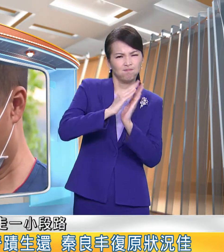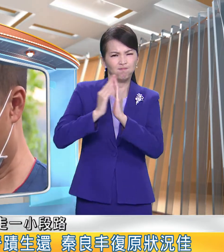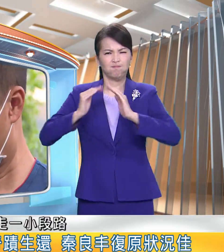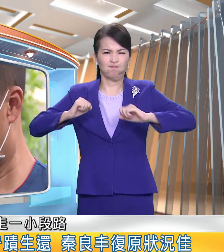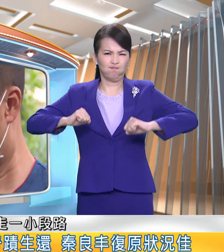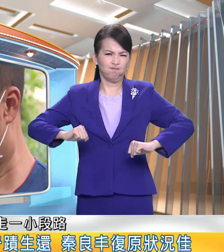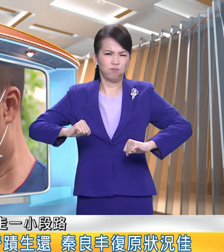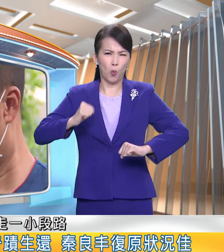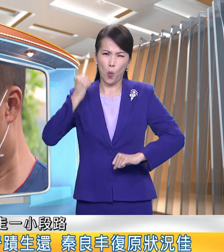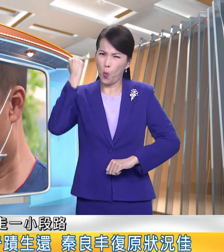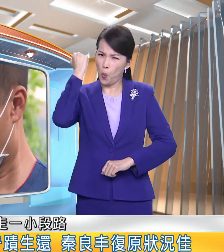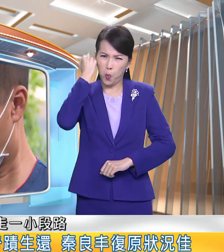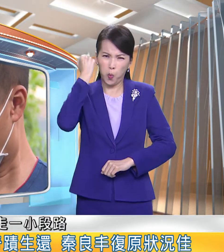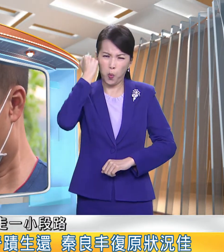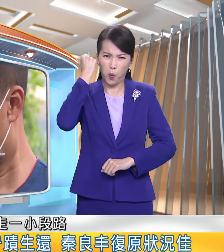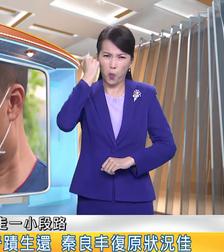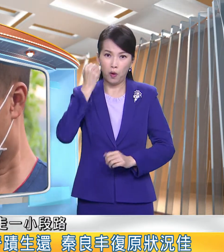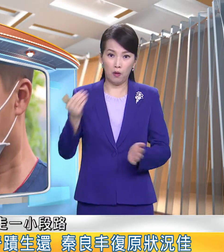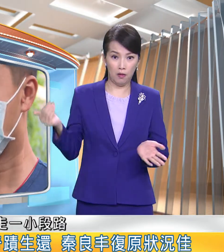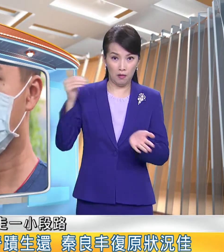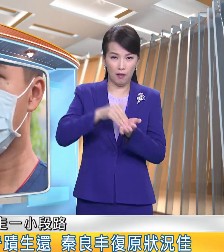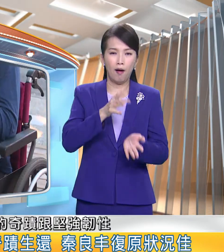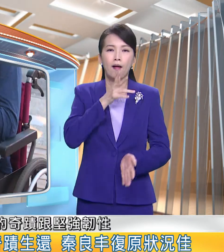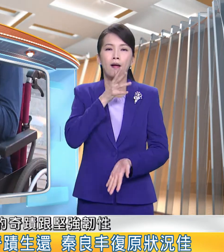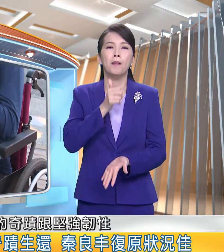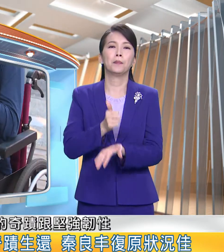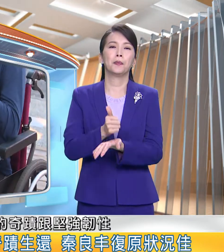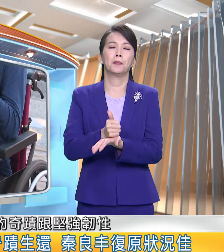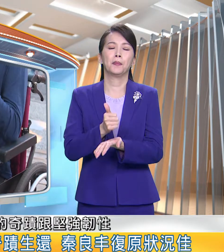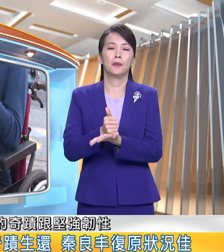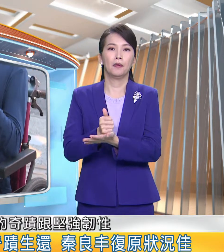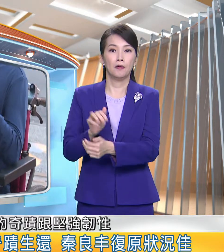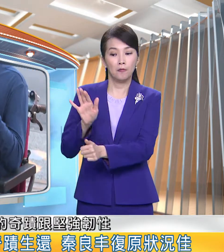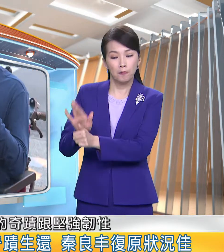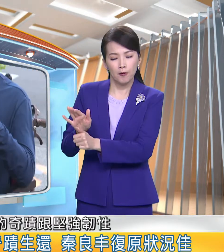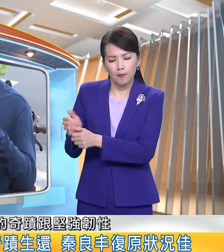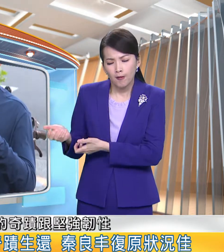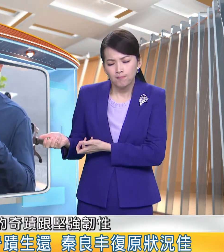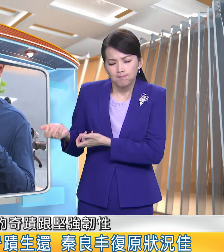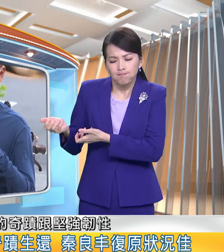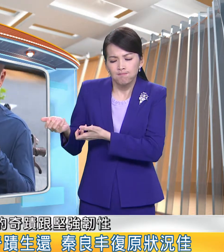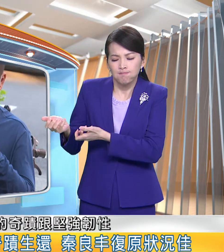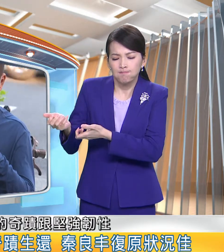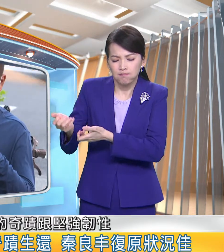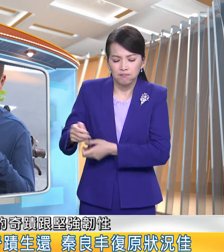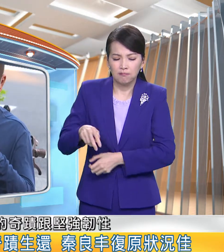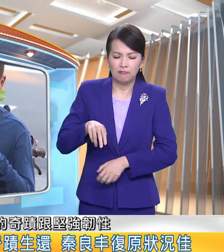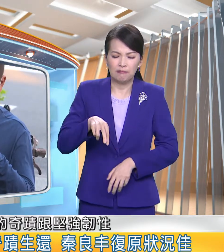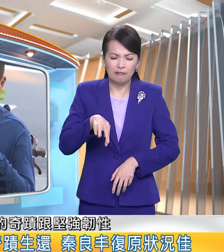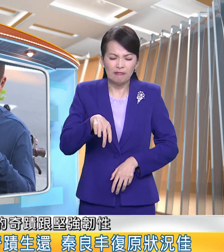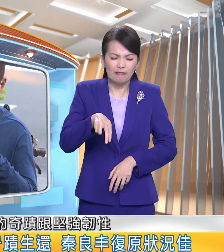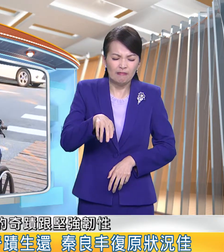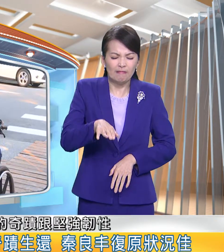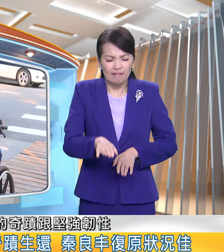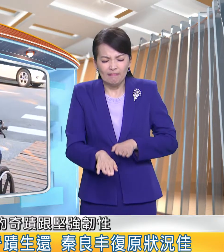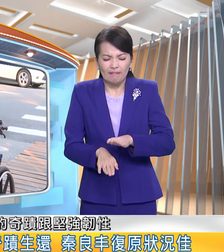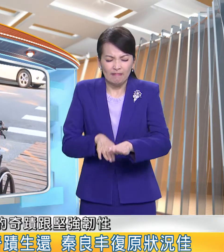搀扶还能走一小段的路，展现出生命的奇迹跟坚强的韧